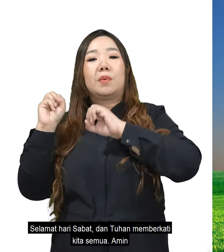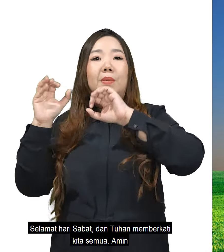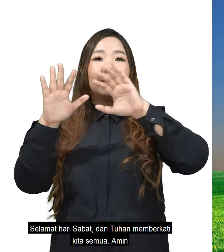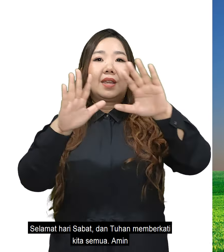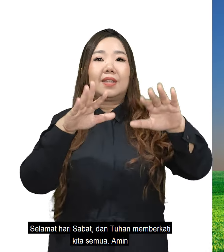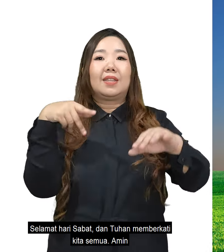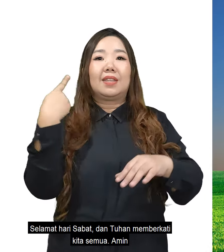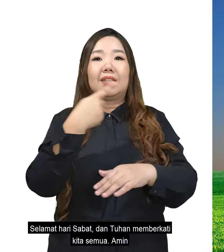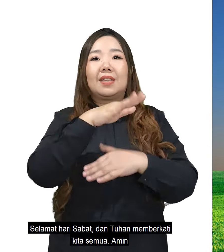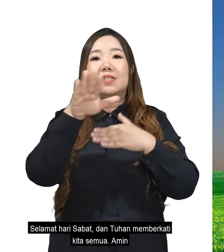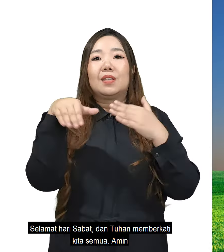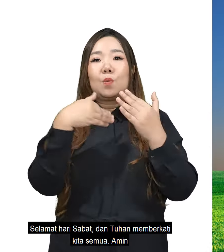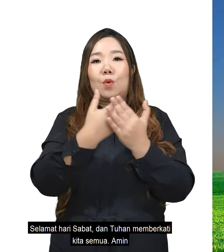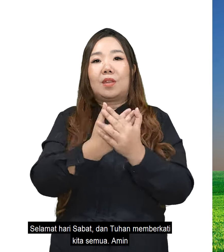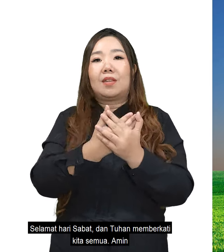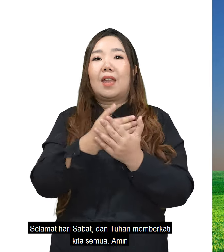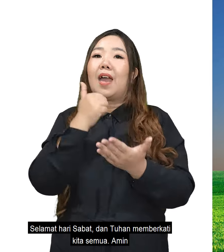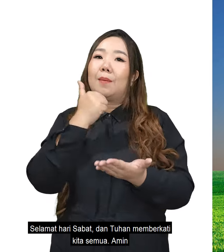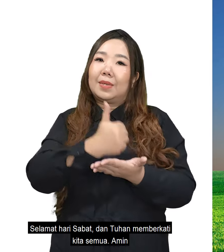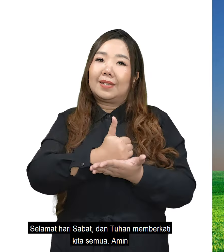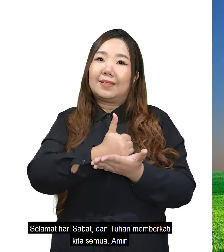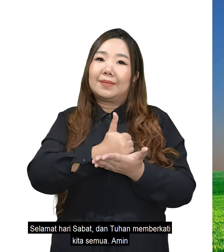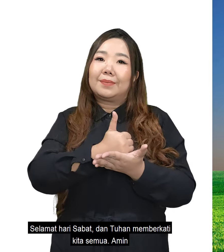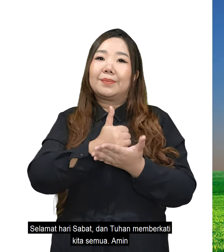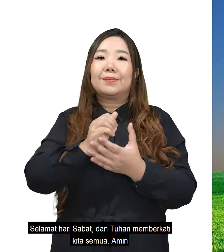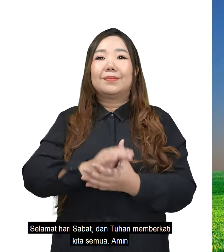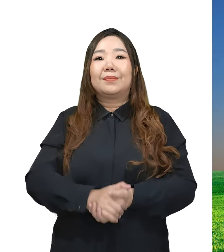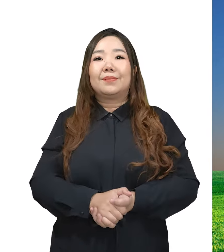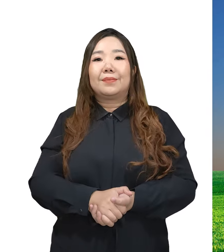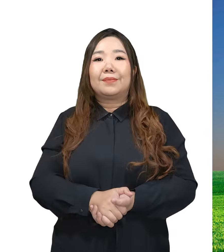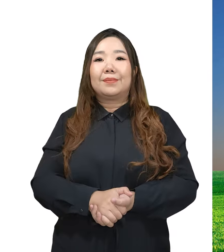Tuhan memberkati kita semua amin